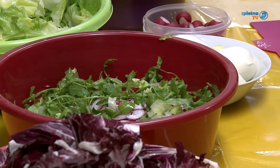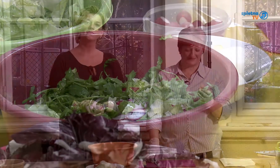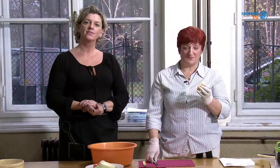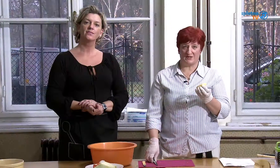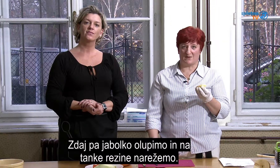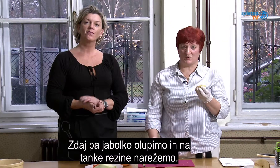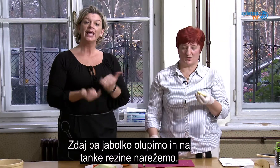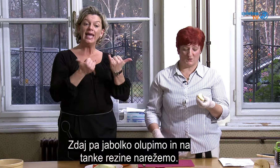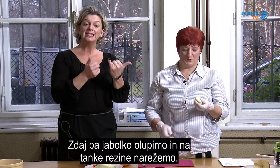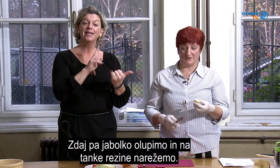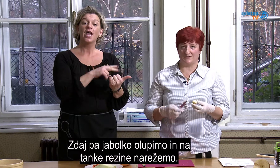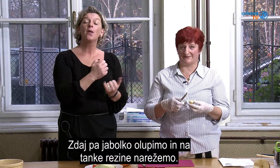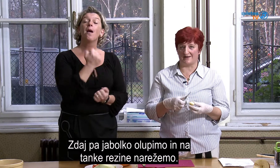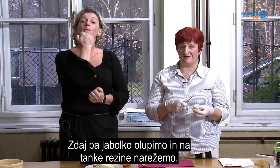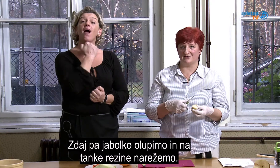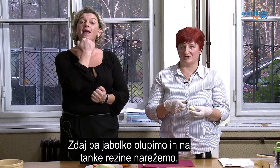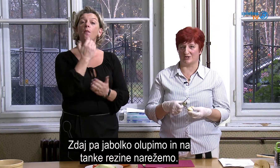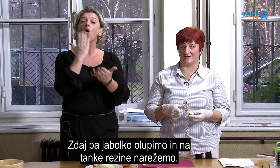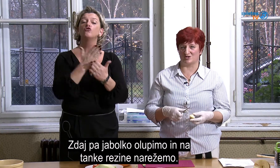Zdaj pa jabolko olupano na tanke lističe narežemo.